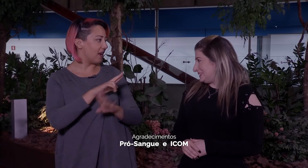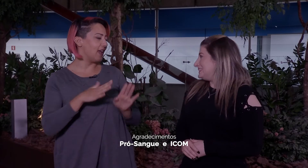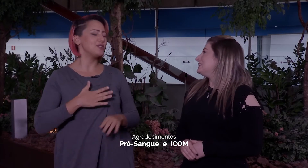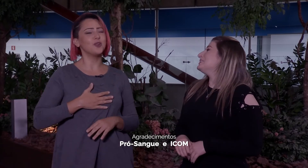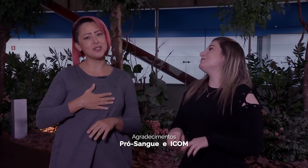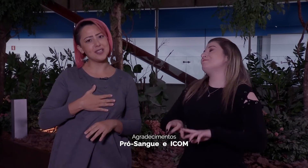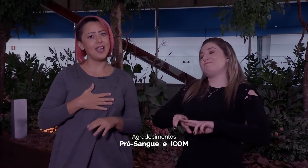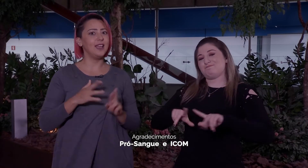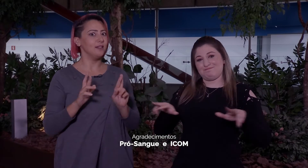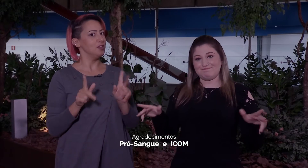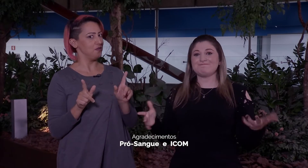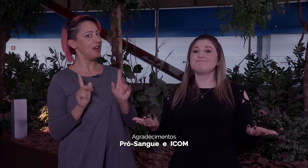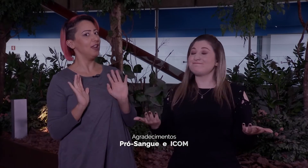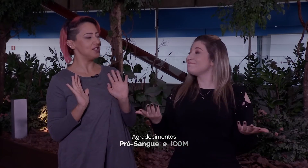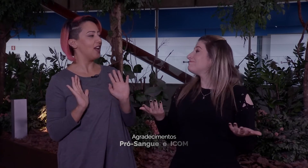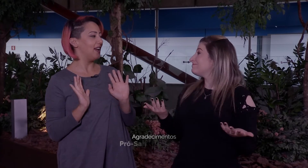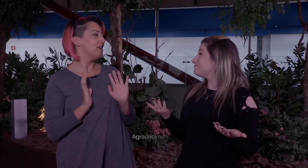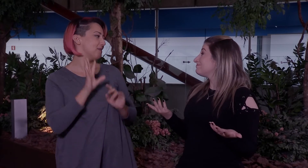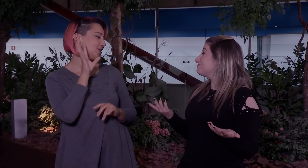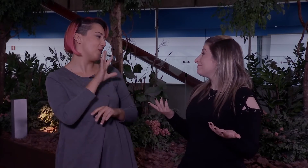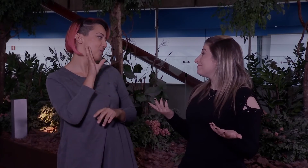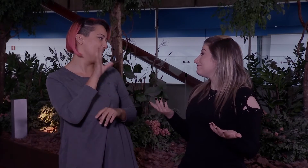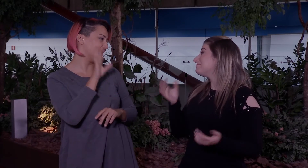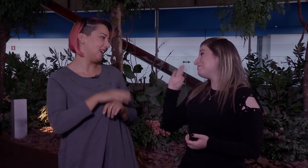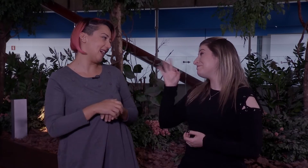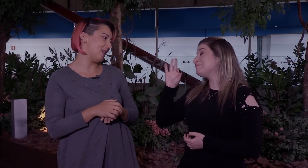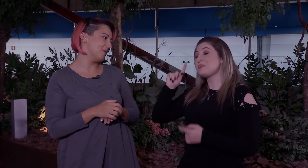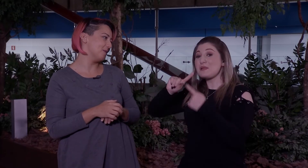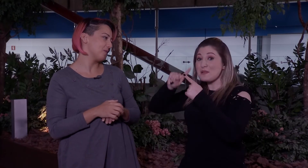diferente, gostei. Diferente, mas foi muito legal.